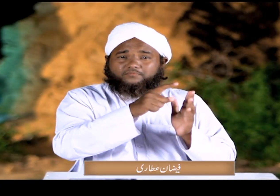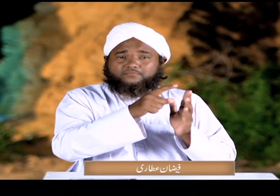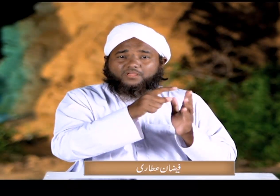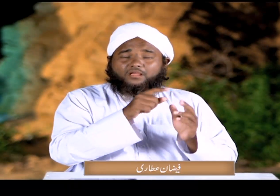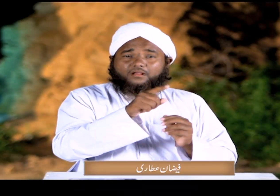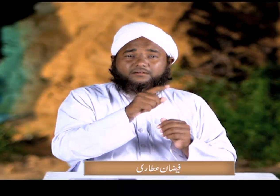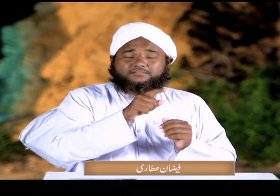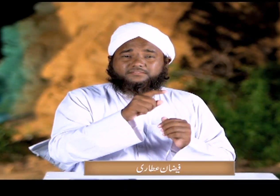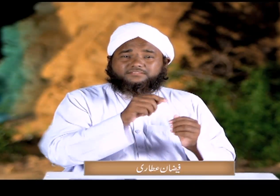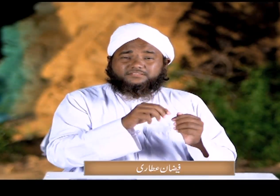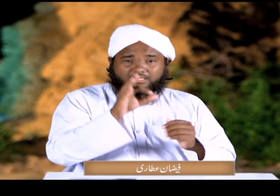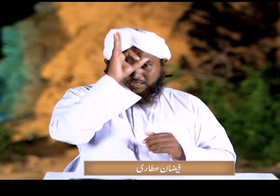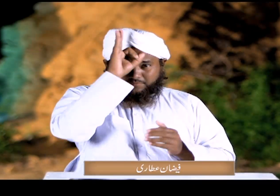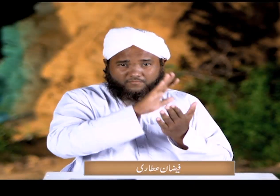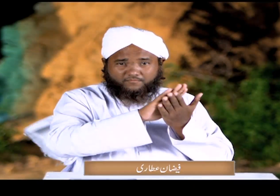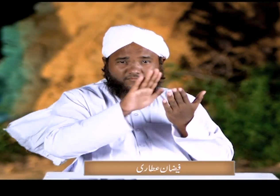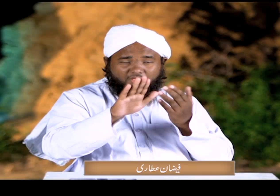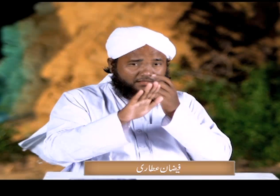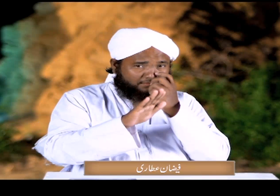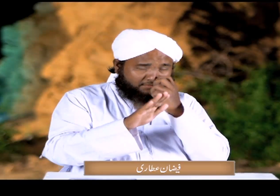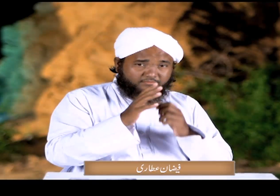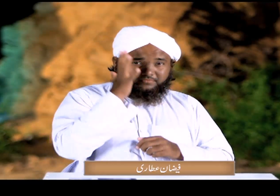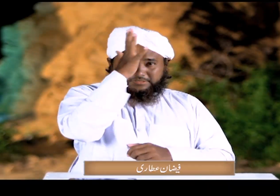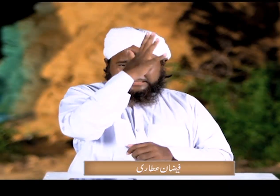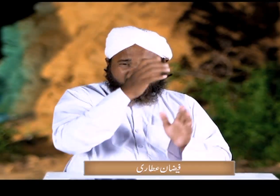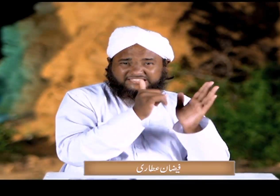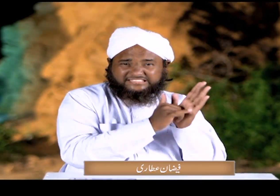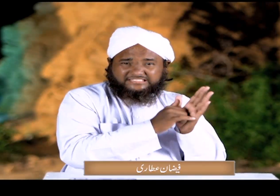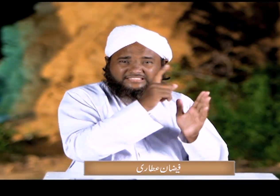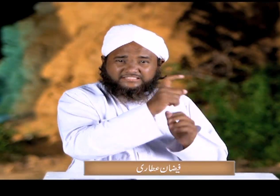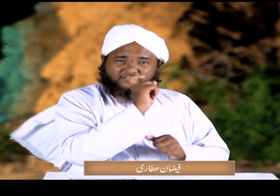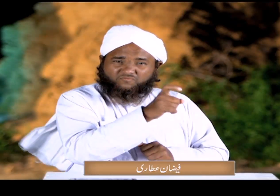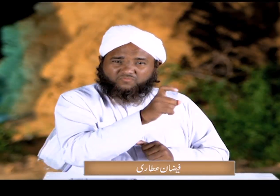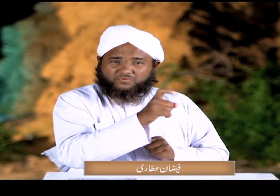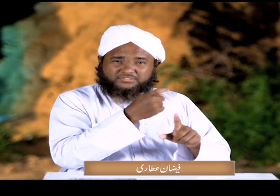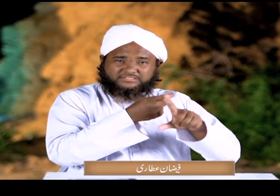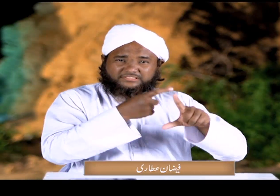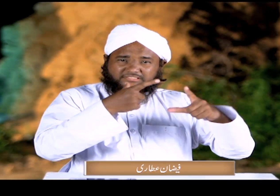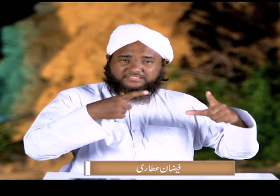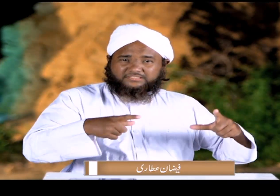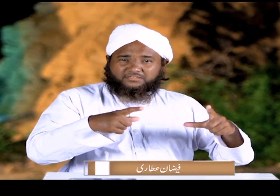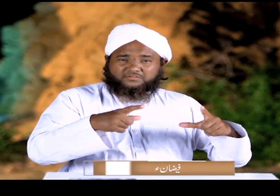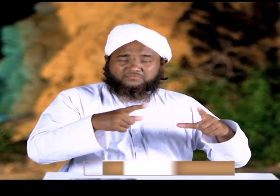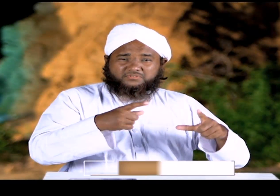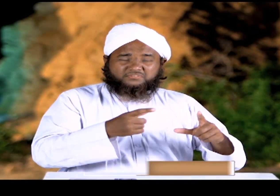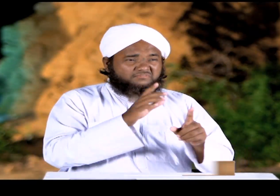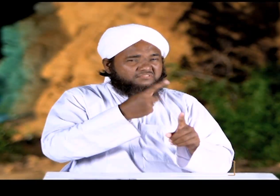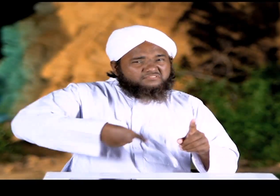یزیدیوں پر اتمام حجت یعنی اپنی دلیل مکمل کرنے کے لیے میدان کربلا میں خطبہ ارشاد فرما رہے